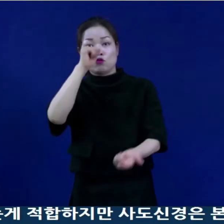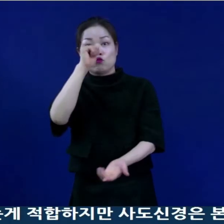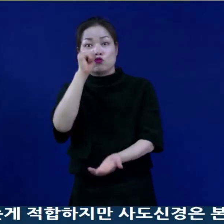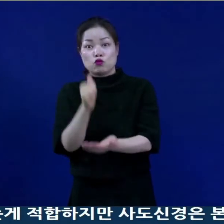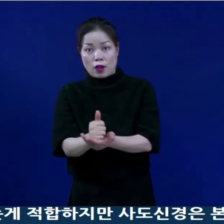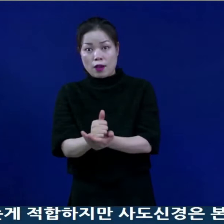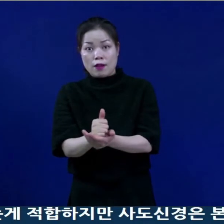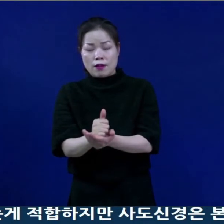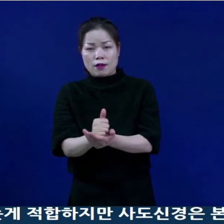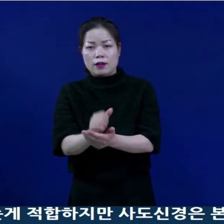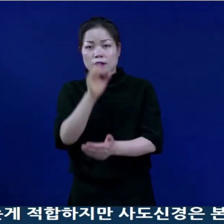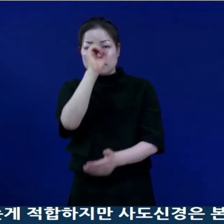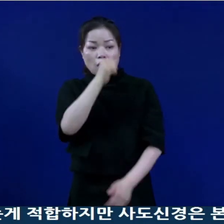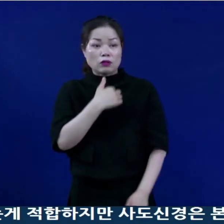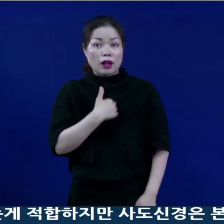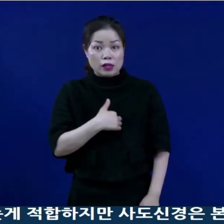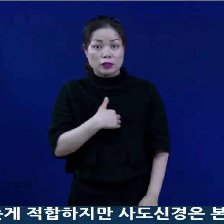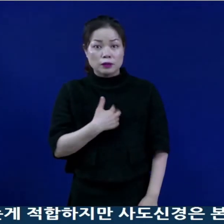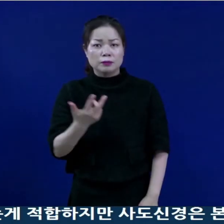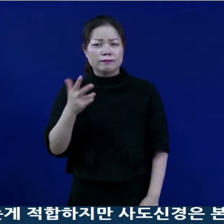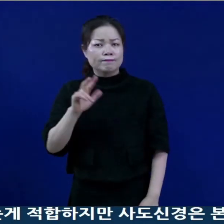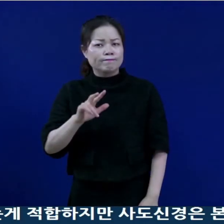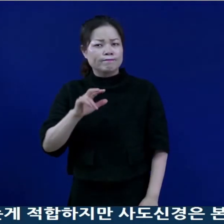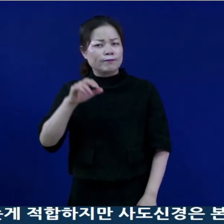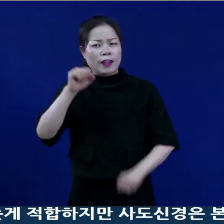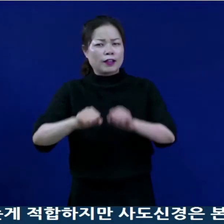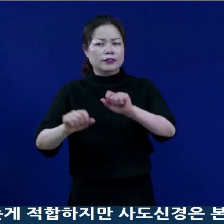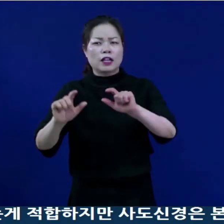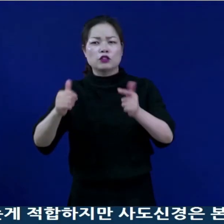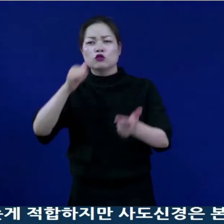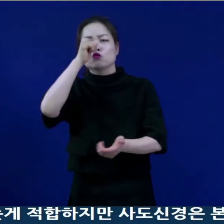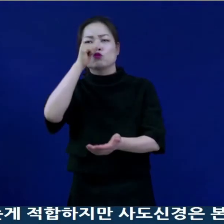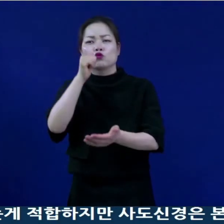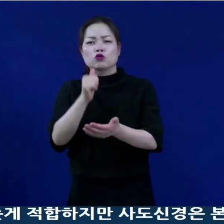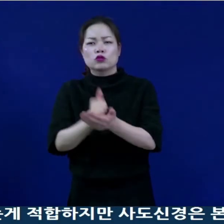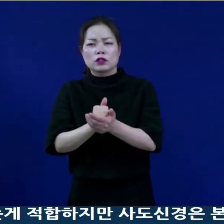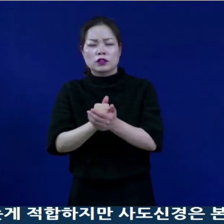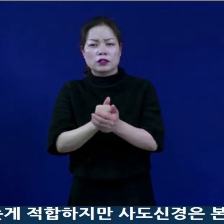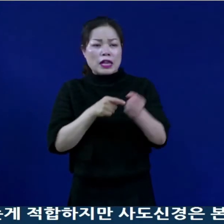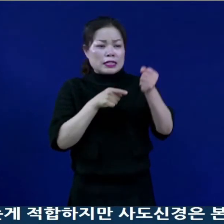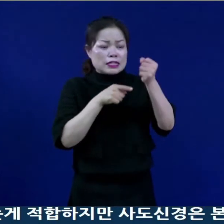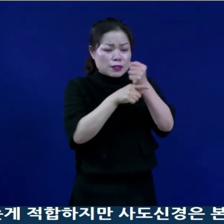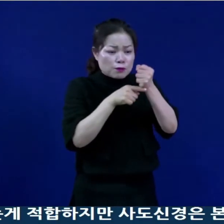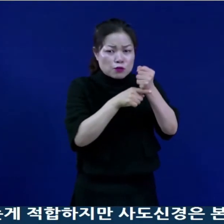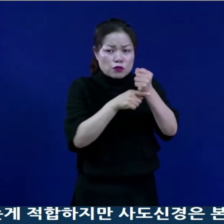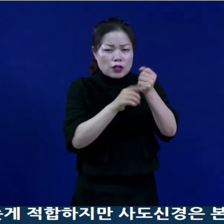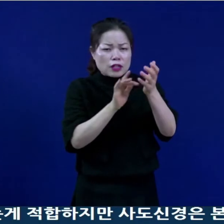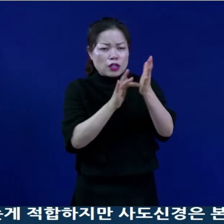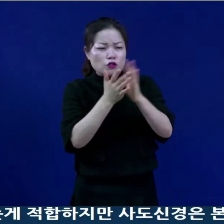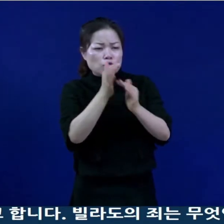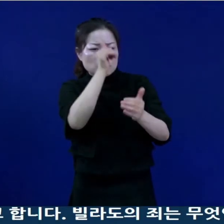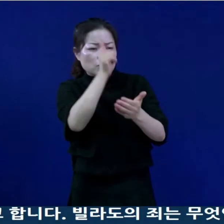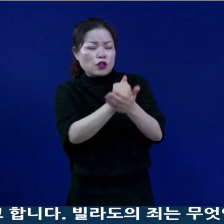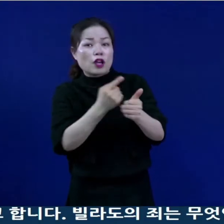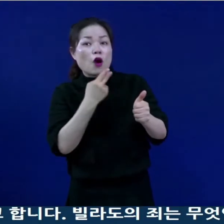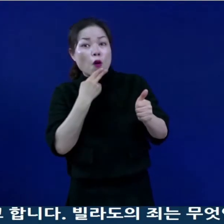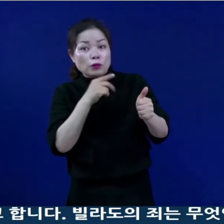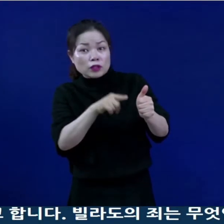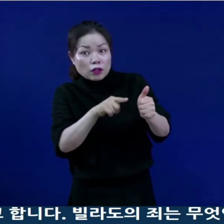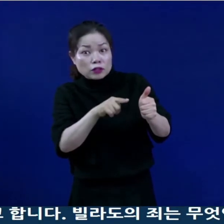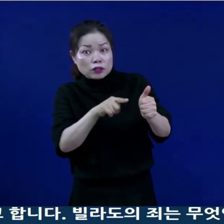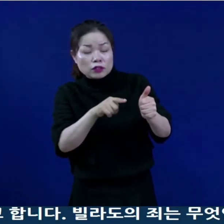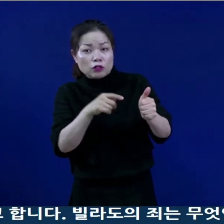죄였습니다. 선을 알고도 행하지 않는 죄. 신문 과정을 통해서 이미 예수님께 죄가 없다는 사실을